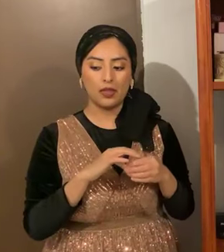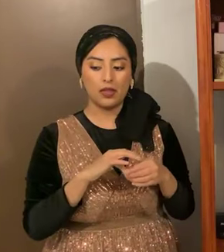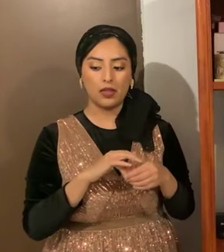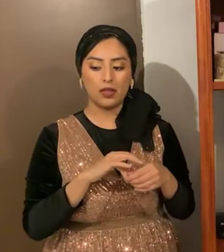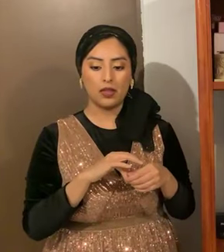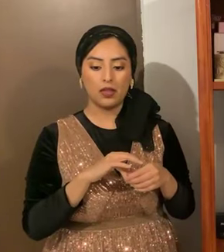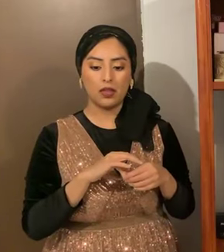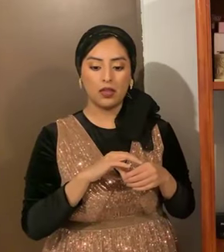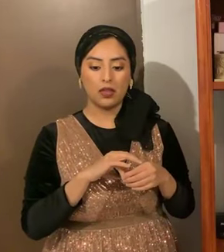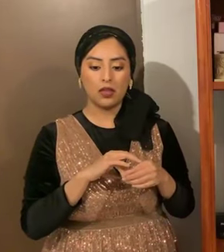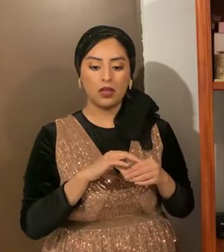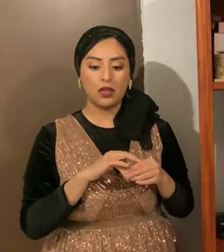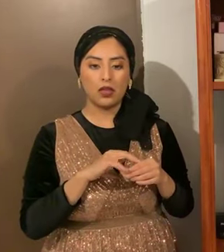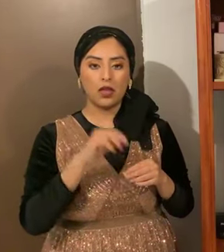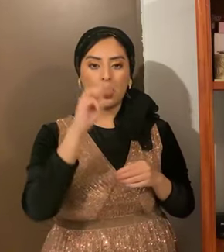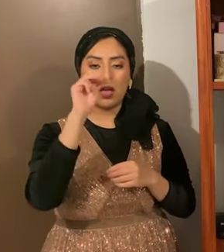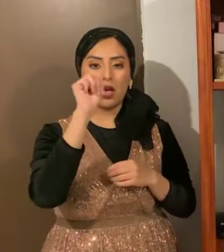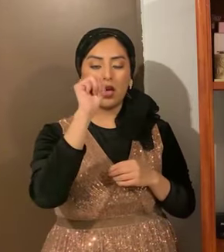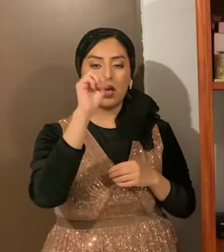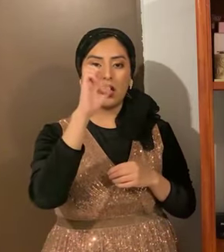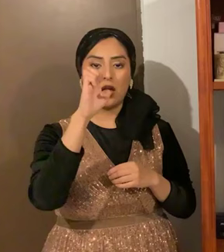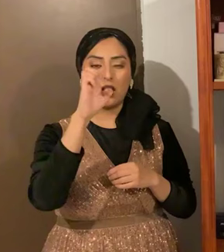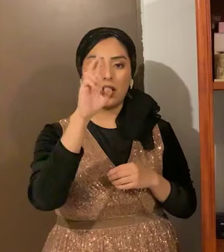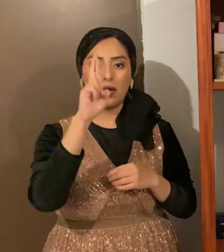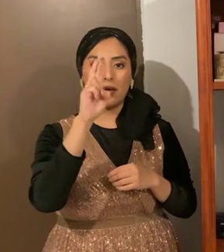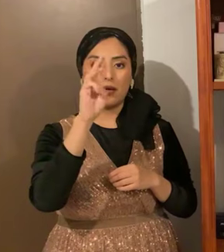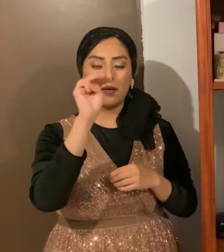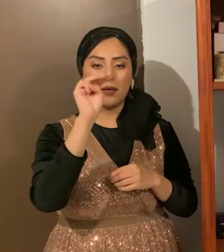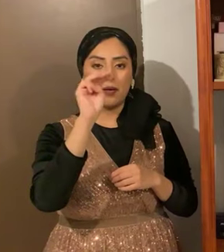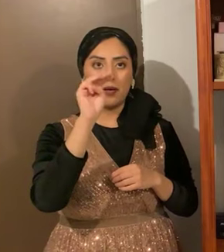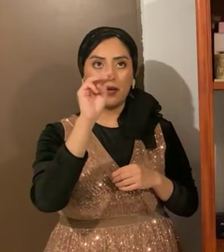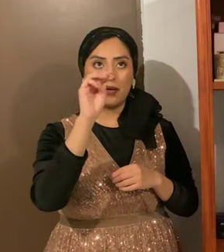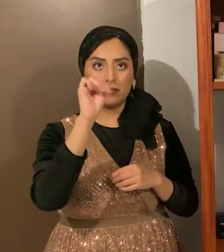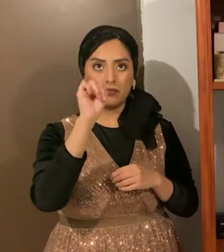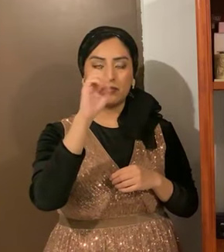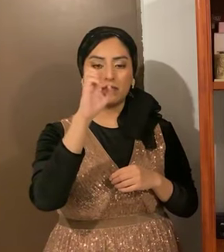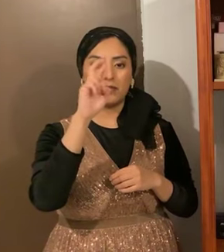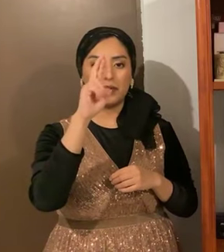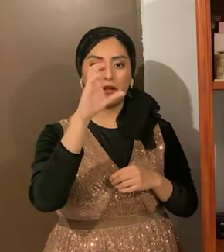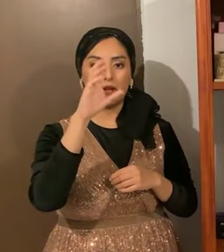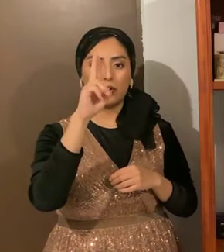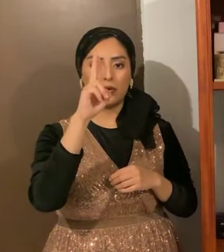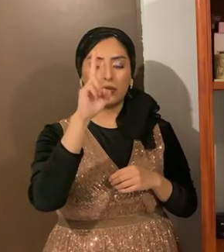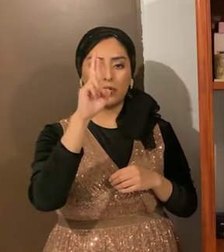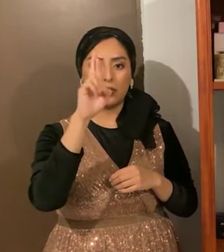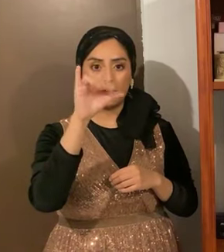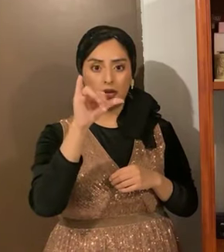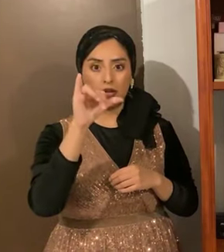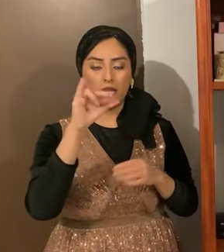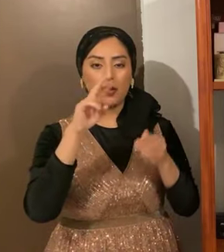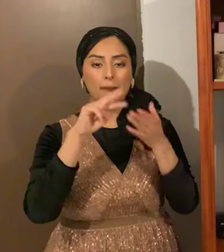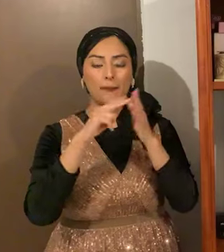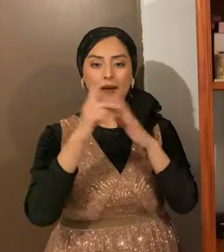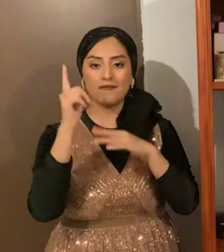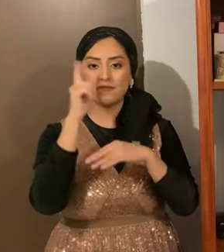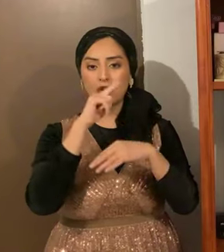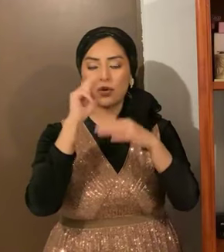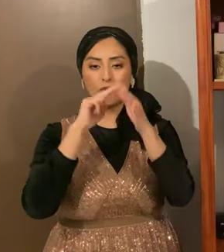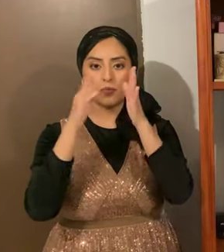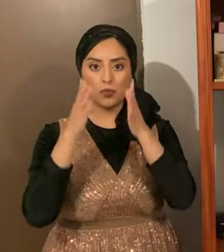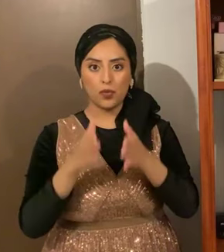Va a estar también alineado Mercurio, que significa el falso mensajero, la bestia y el falso